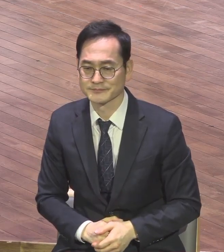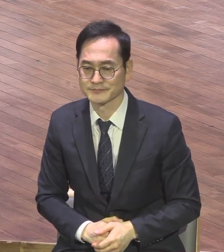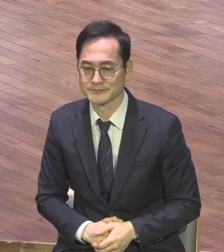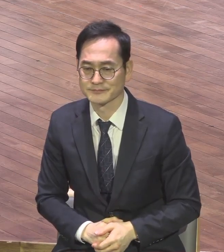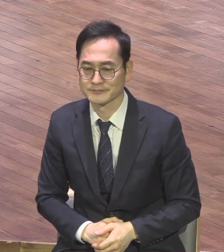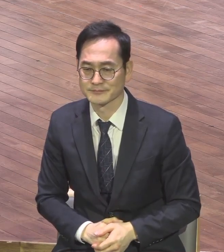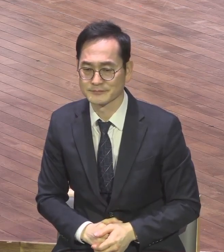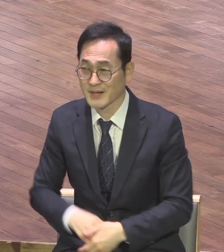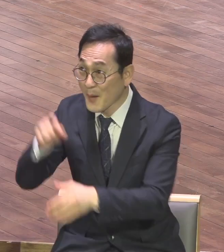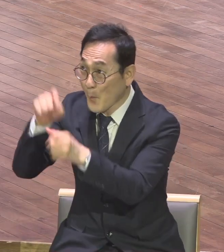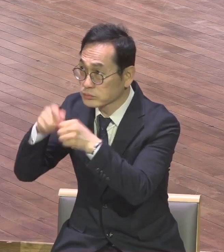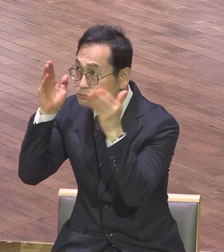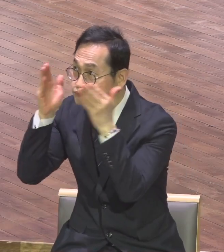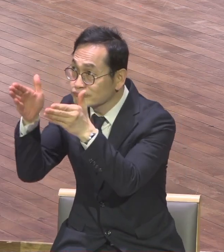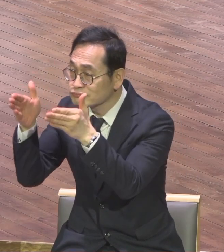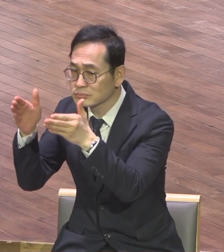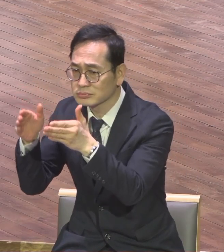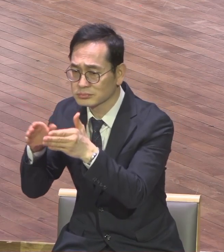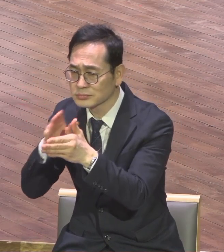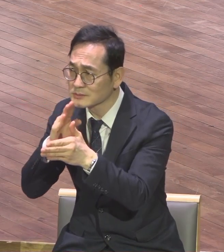틀린 거예요.